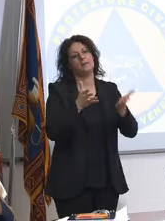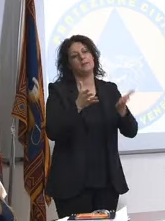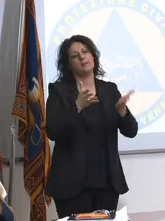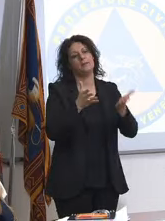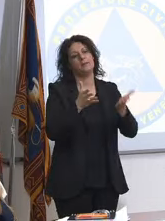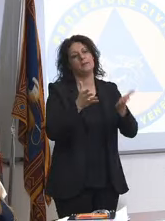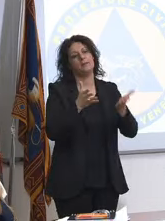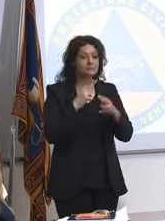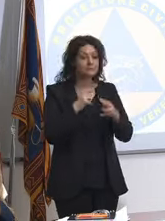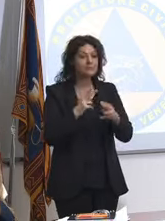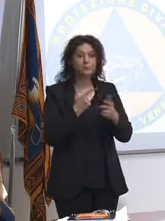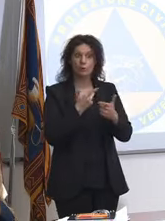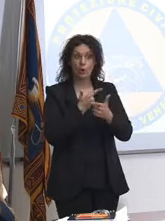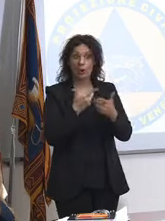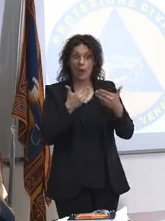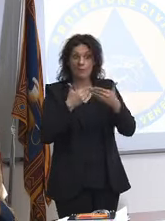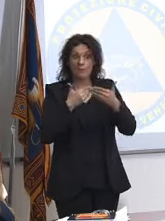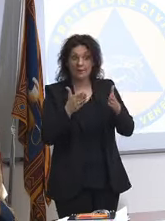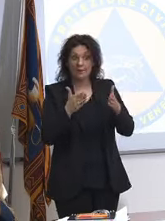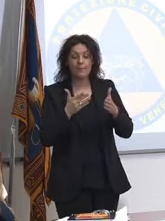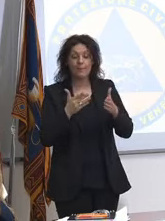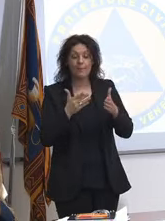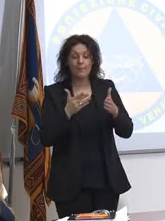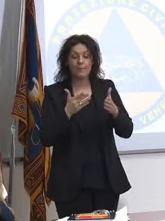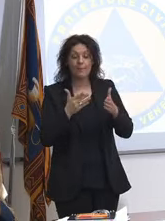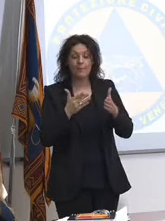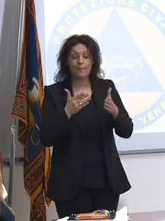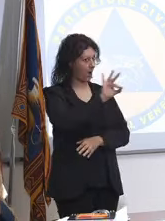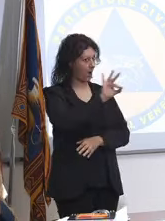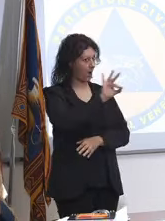messo la mascherina, ricordatevelo questo.